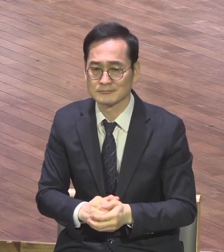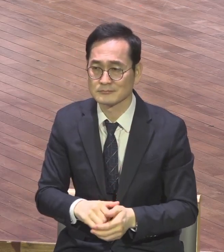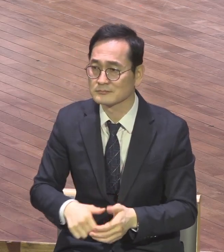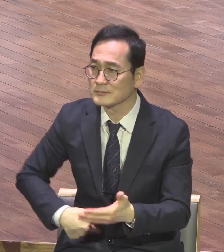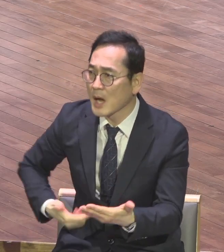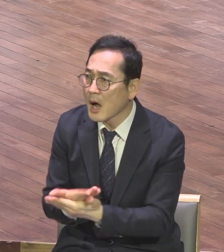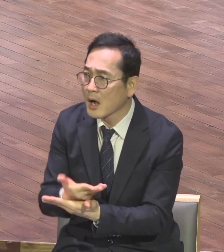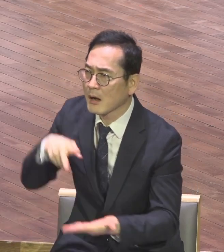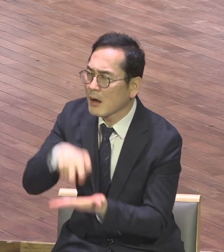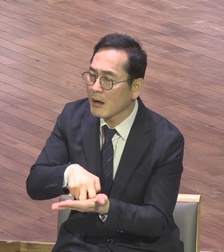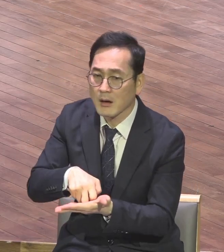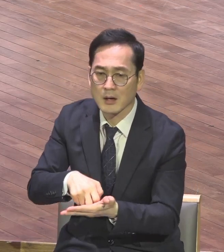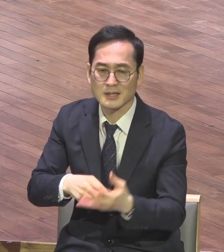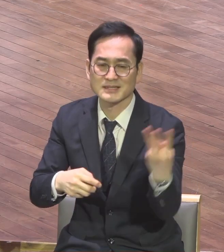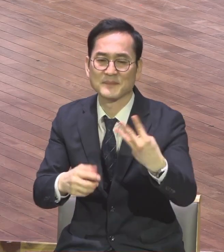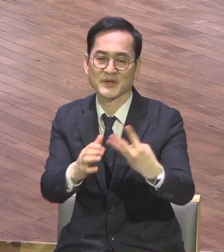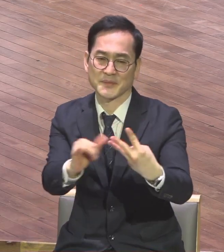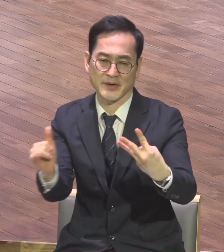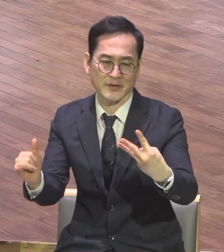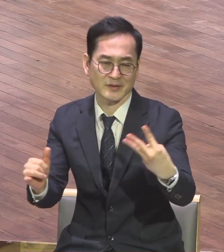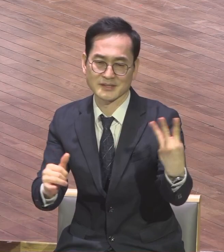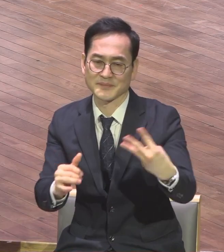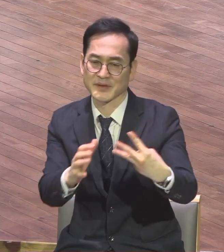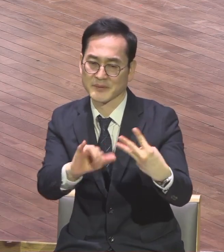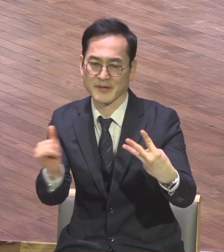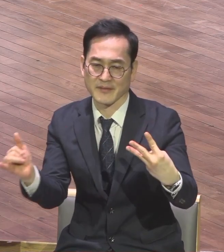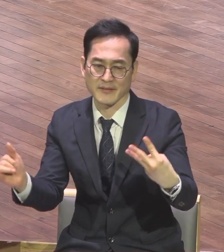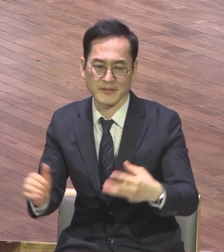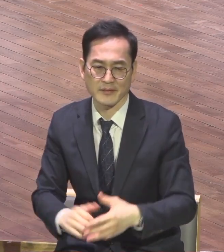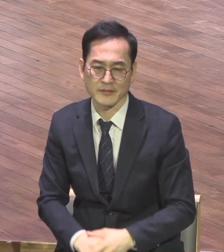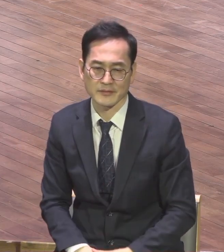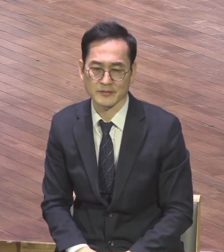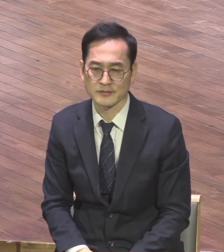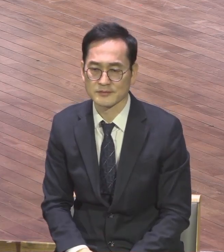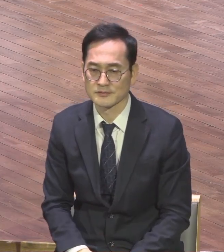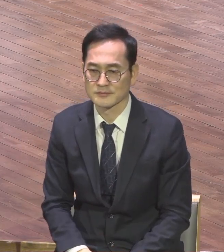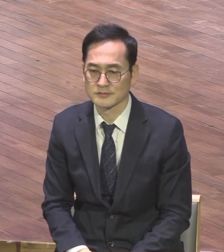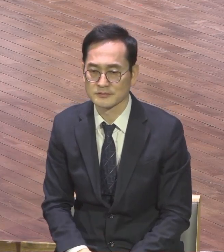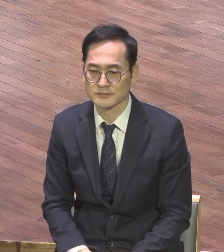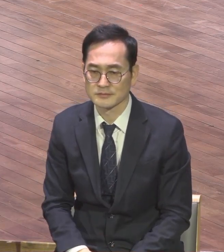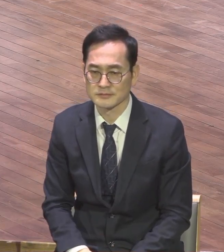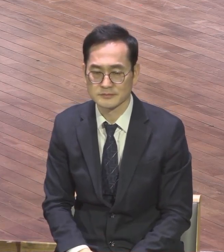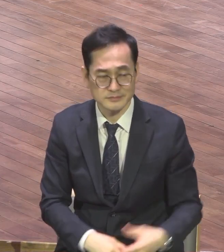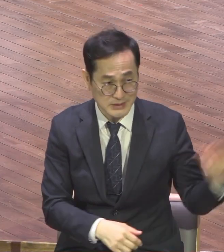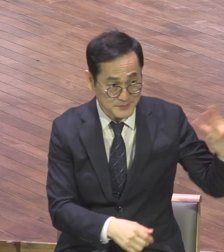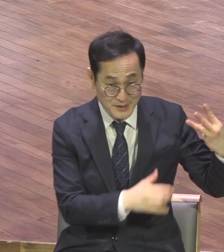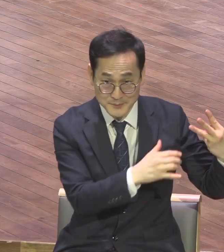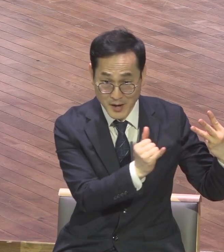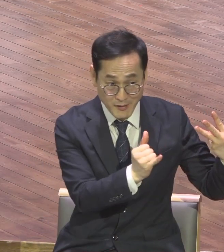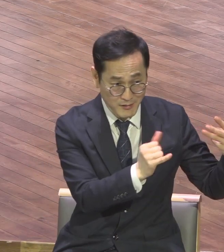3,000명이 하루아침 돌아왔다. 큰 초대의 부흥이 일어난 겁니다. 이 역사가 우리 교회도 일어나면